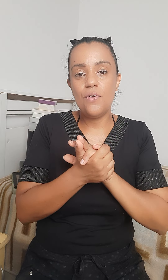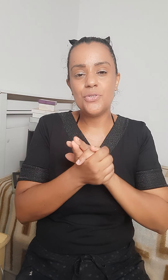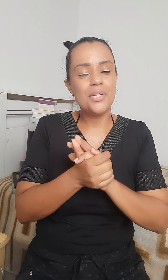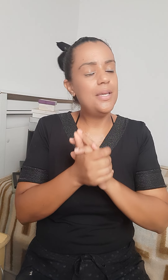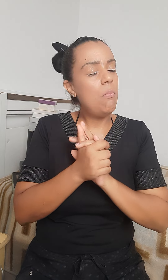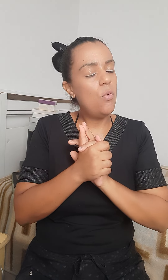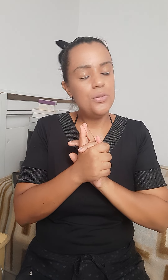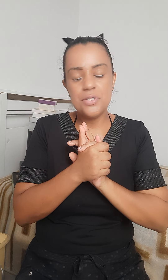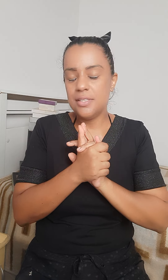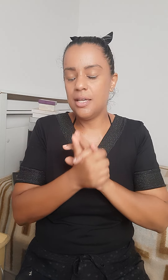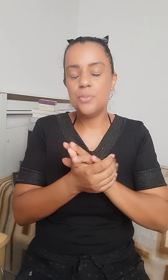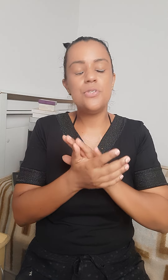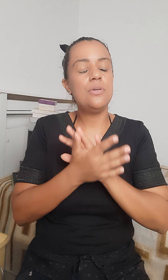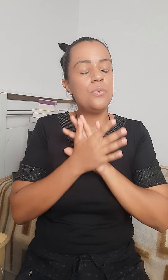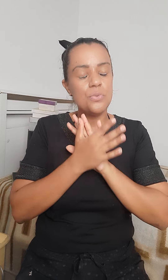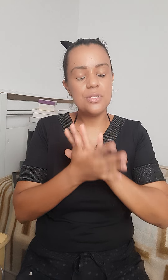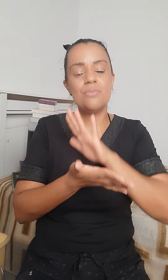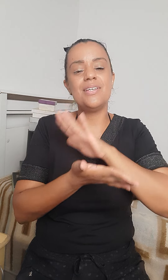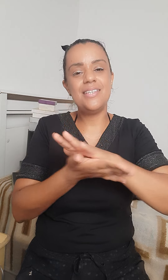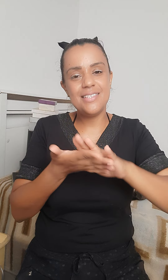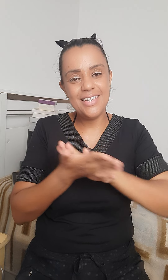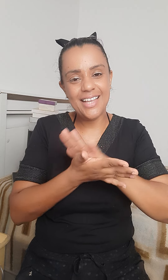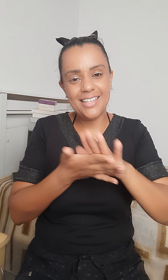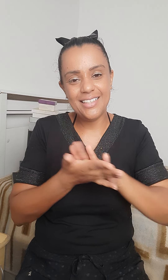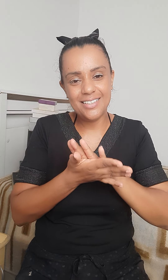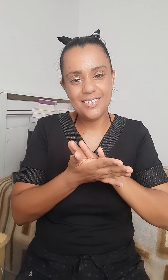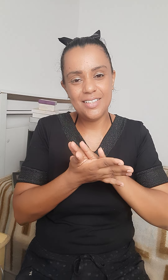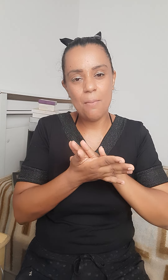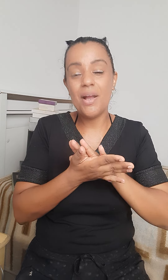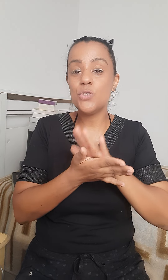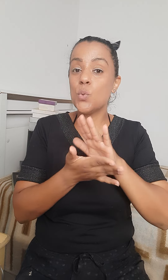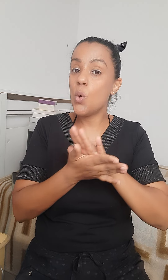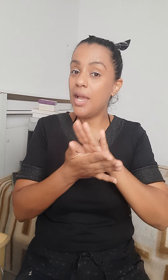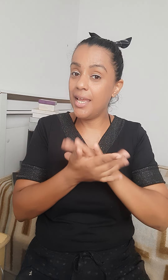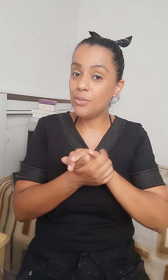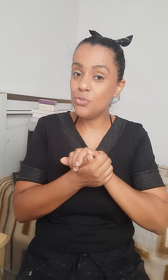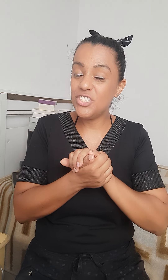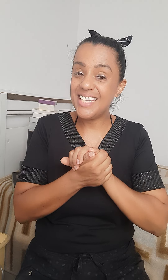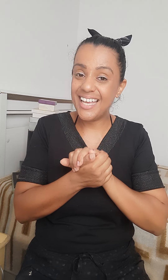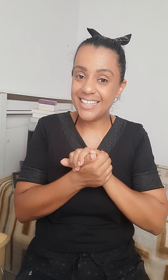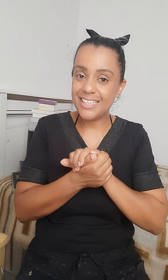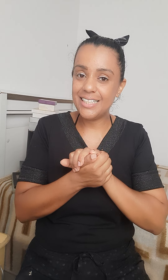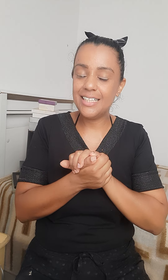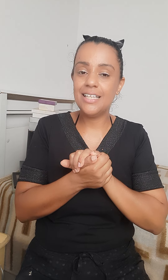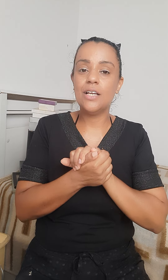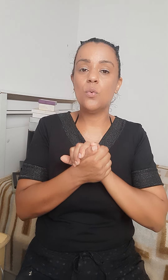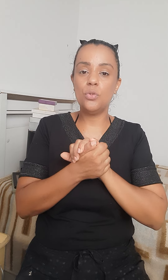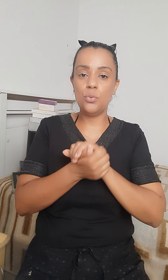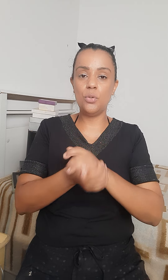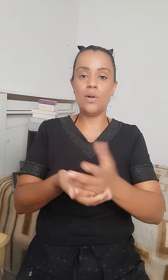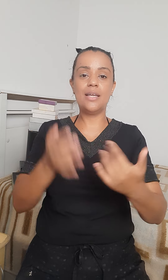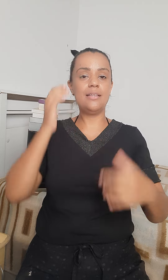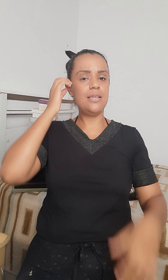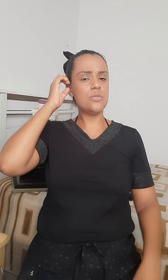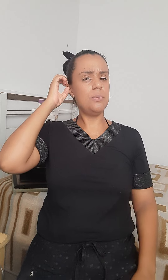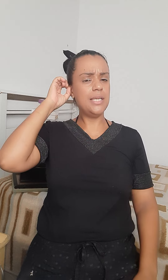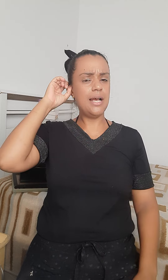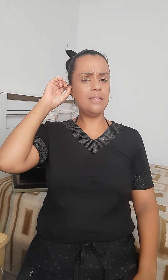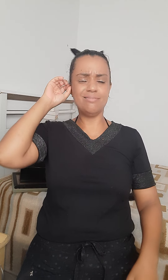Só que muitos intérpretes usam esse nada, mas o correto de nada, quando eu agradeço, obrigada,